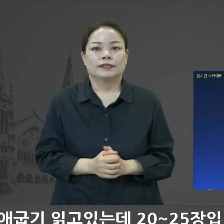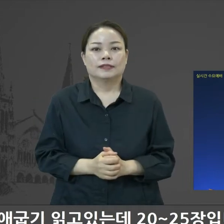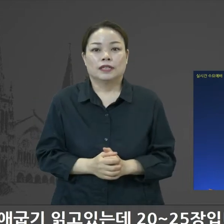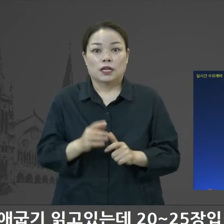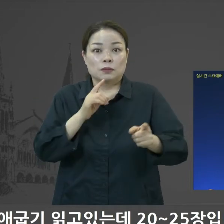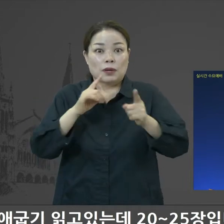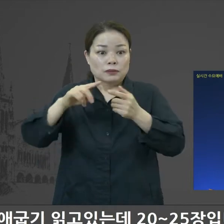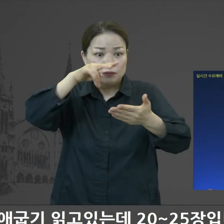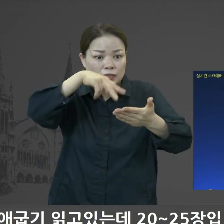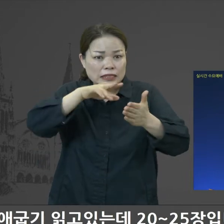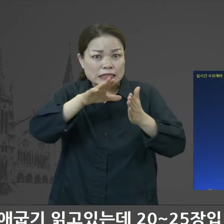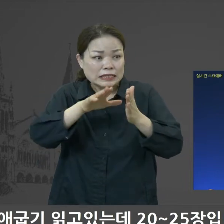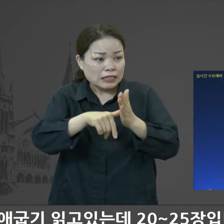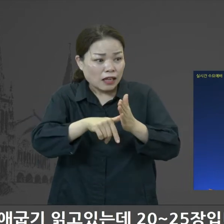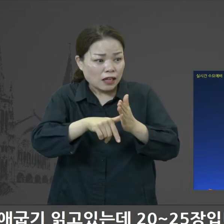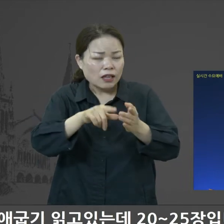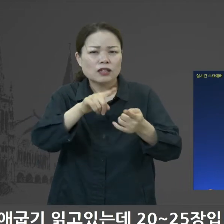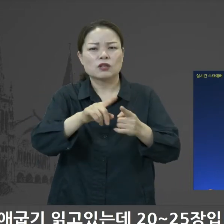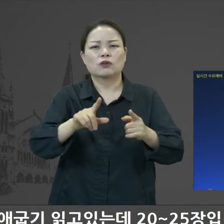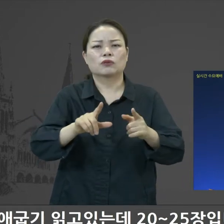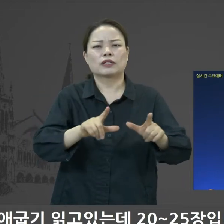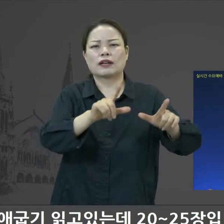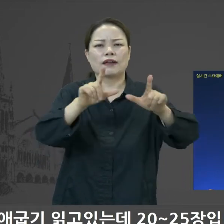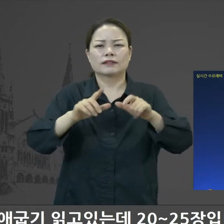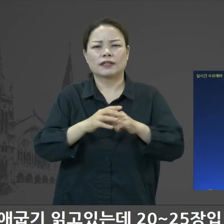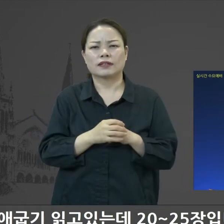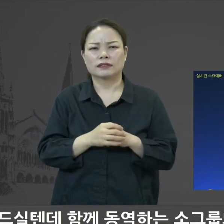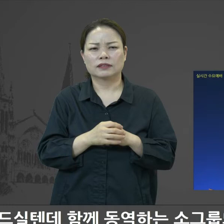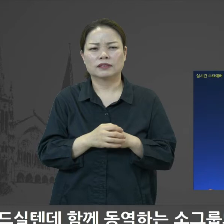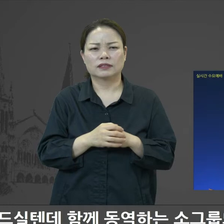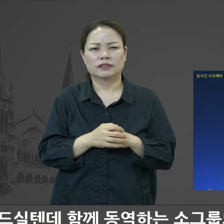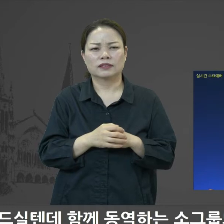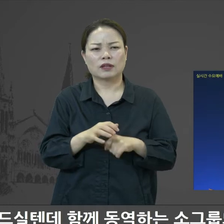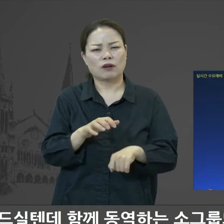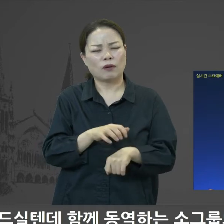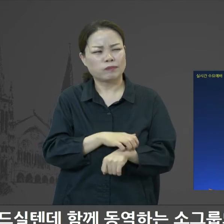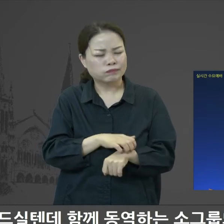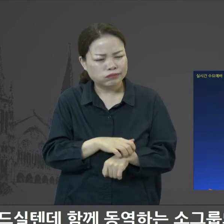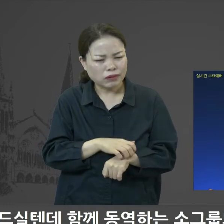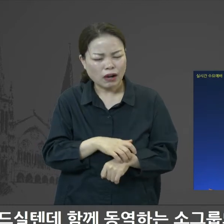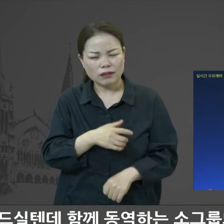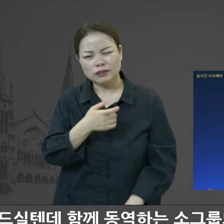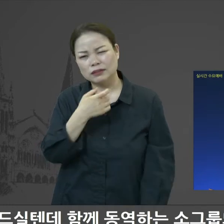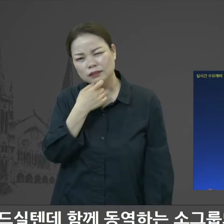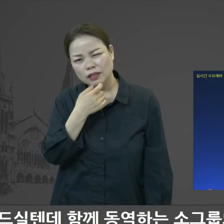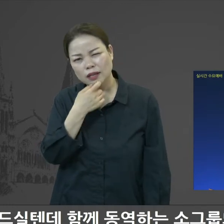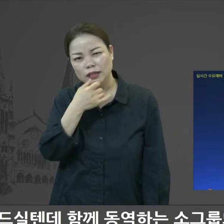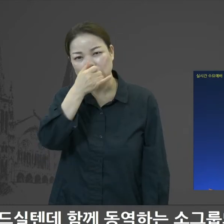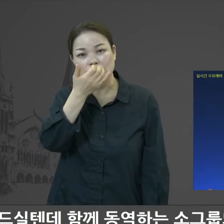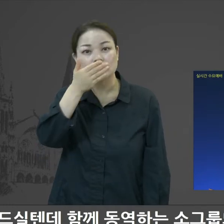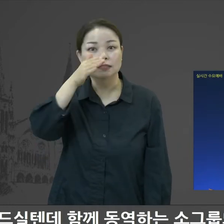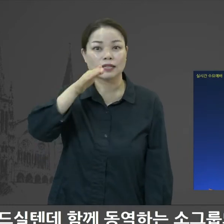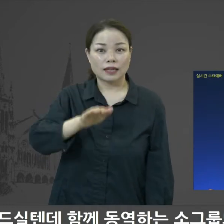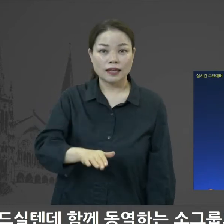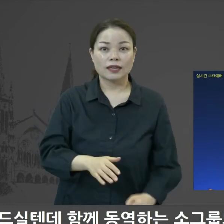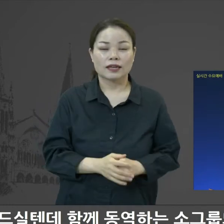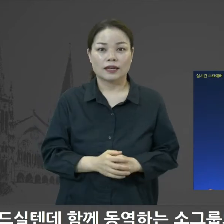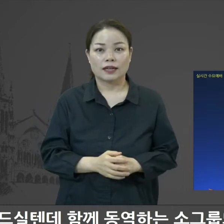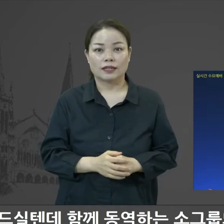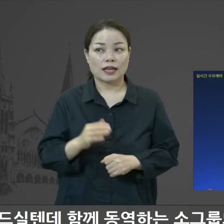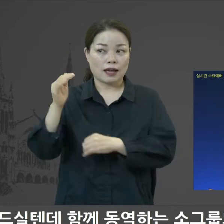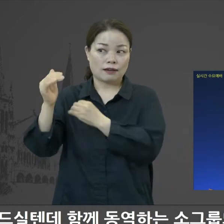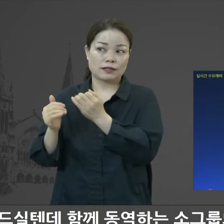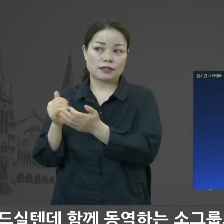이 말씀 읽을 때 이대로 살아야 된다 이런 마음 가지면 불편하실 때가 있고, 하기 싫다 이런 생각이 드실 때가 있는데,